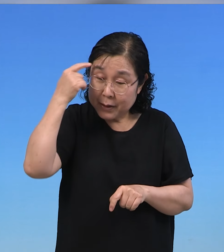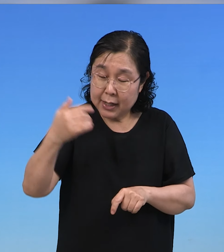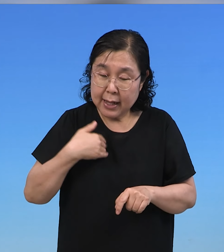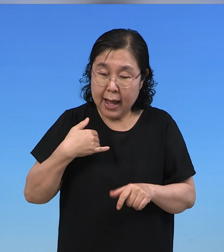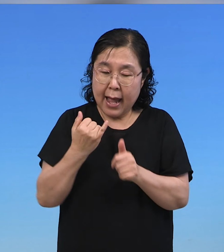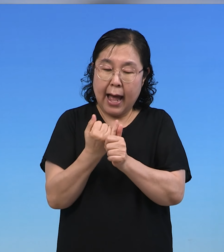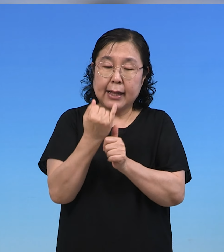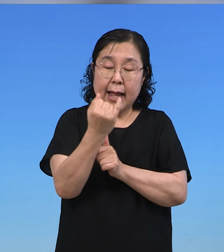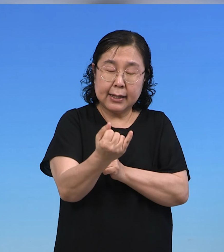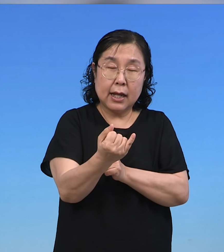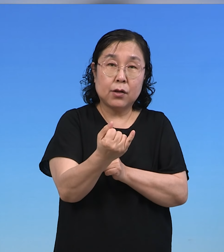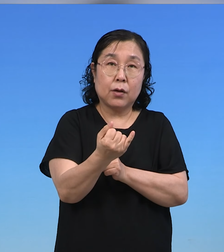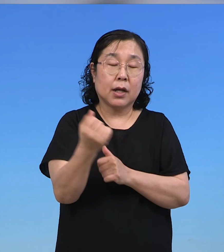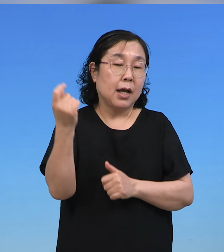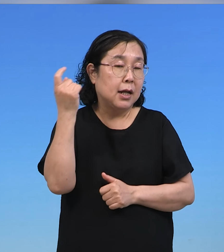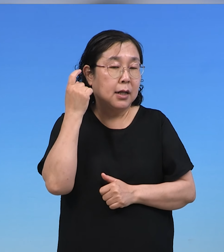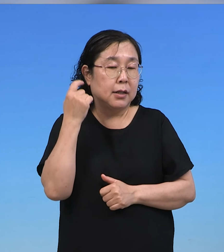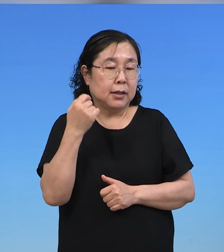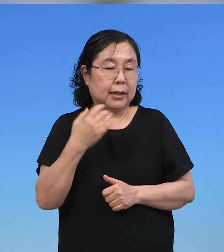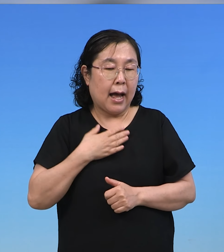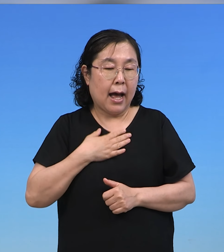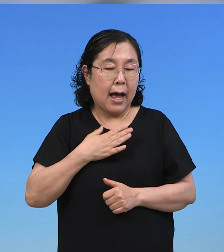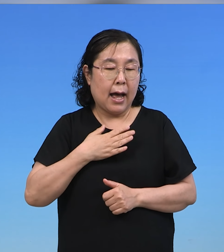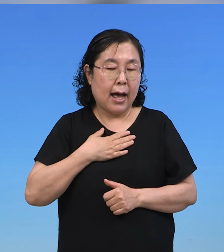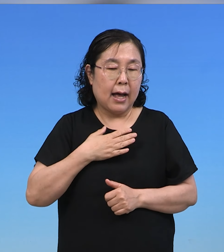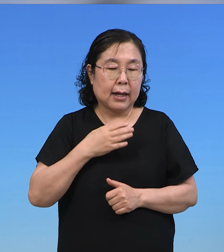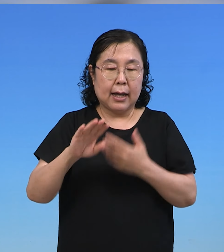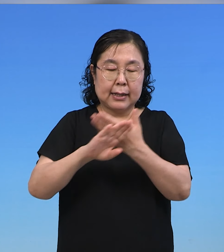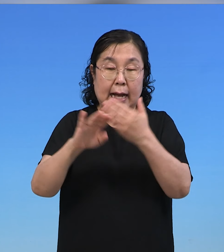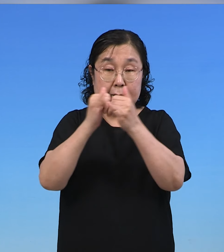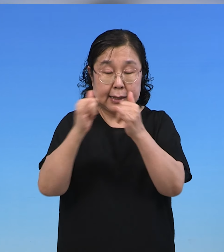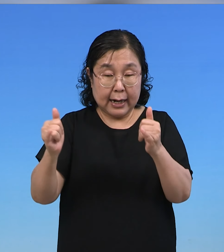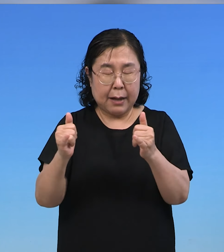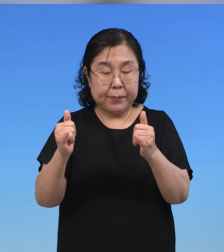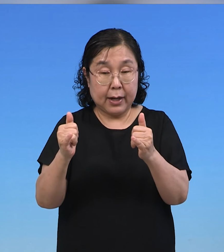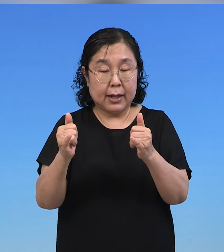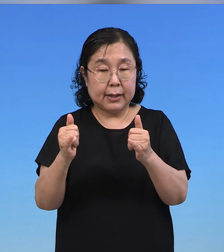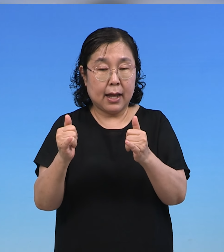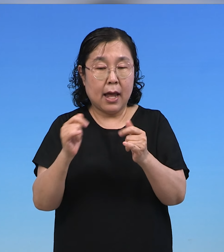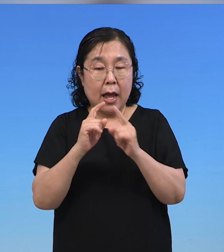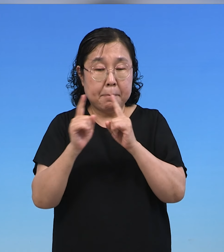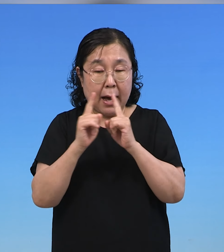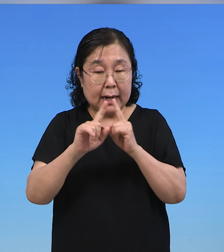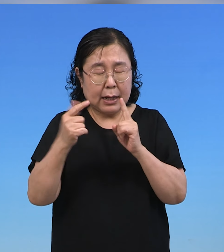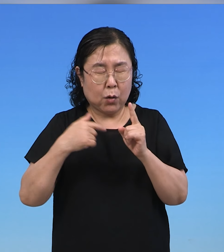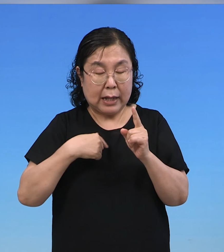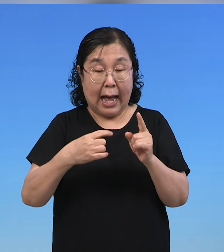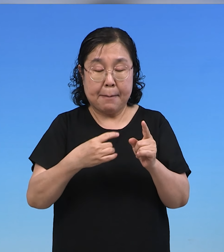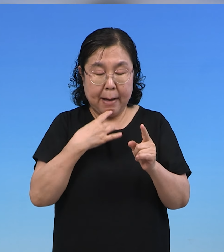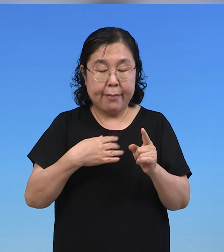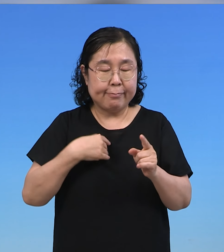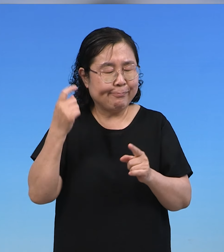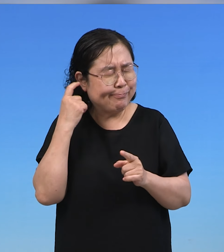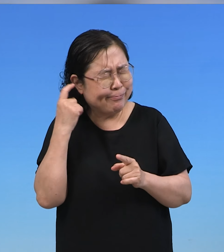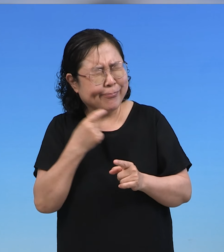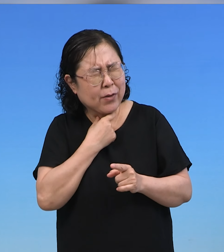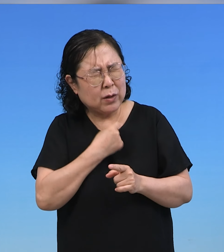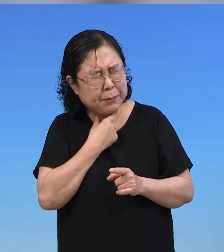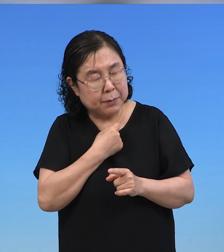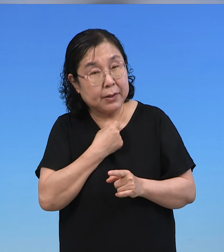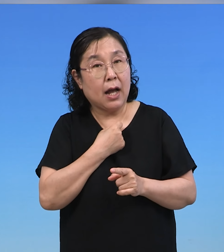제 아내한테도 이거 안 전하고 저만 다시 좀 곱씹어 듣고 싶어서 그렇다고 이제 허락을 받아가지고 녹음을